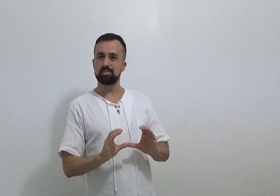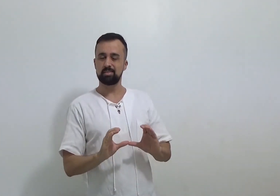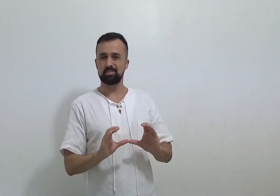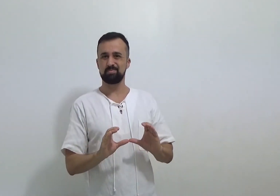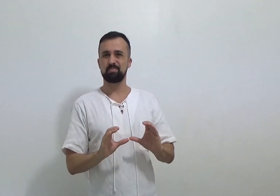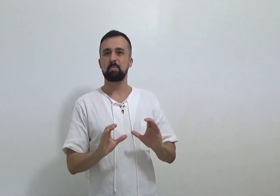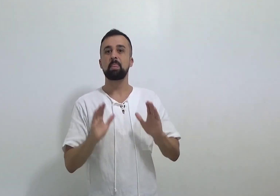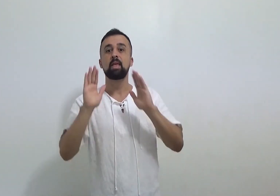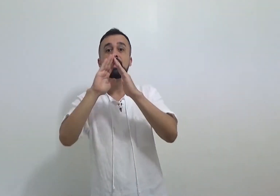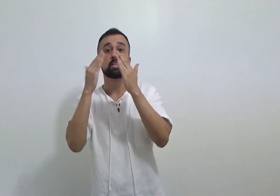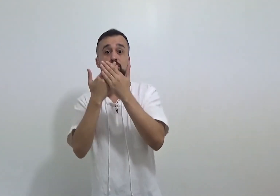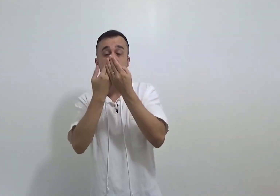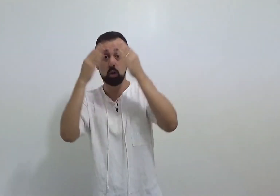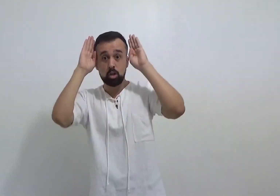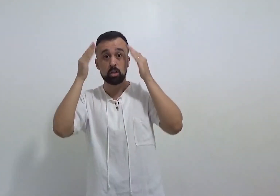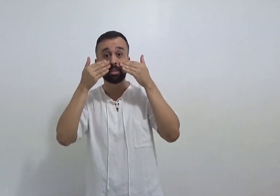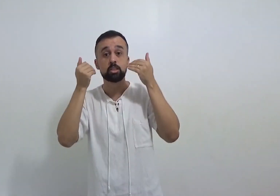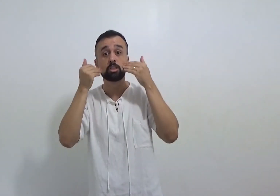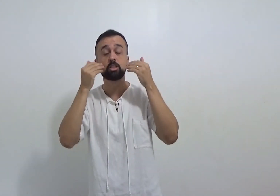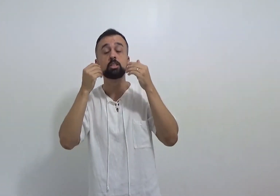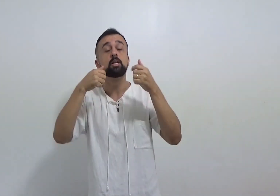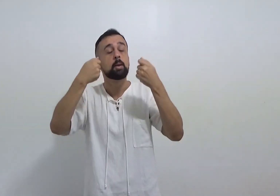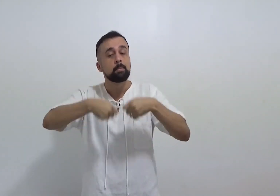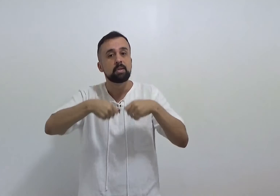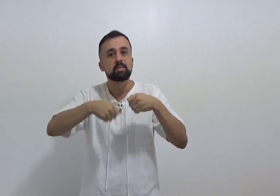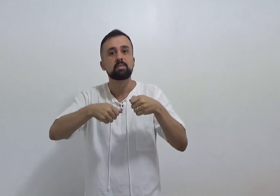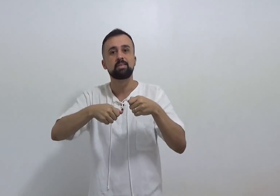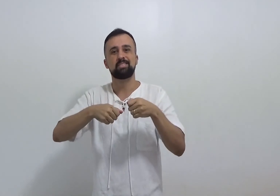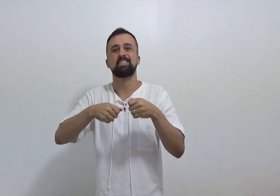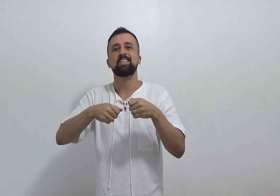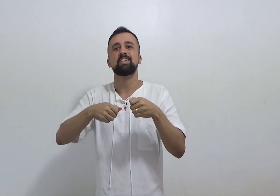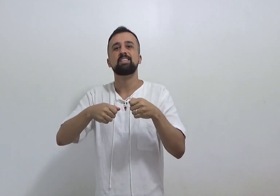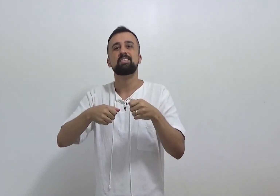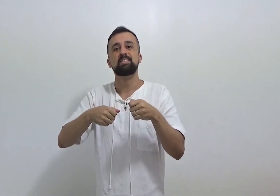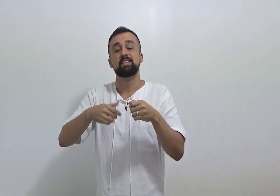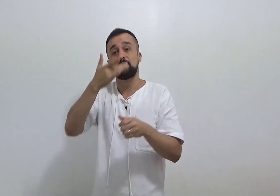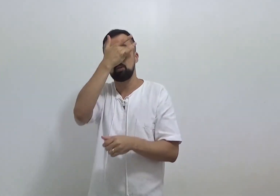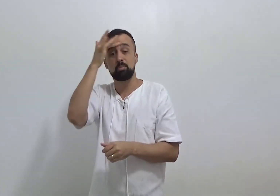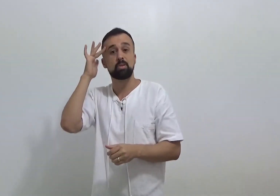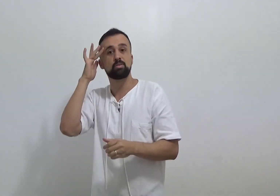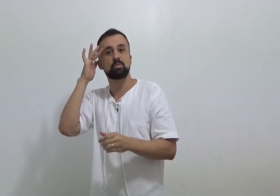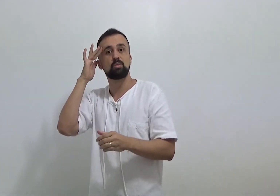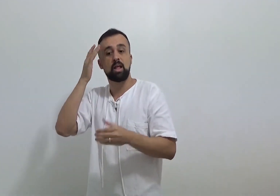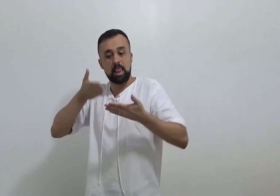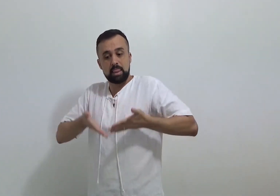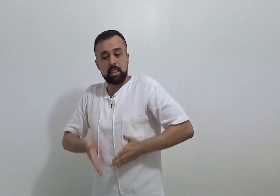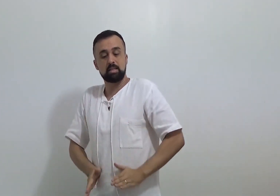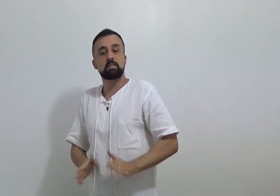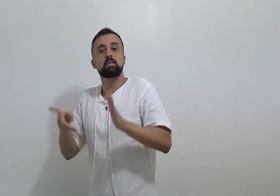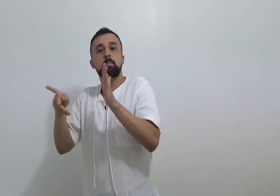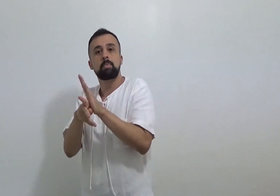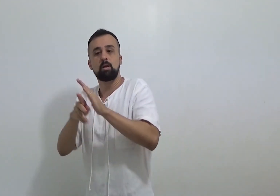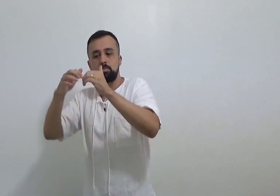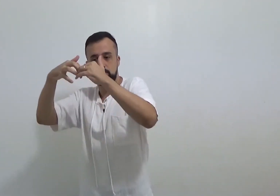contando preferencialmente com professores e gestores das escolas